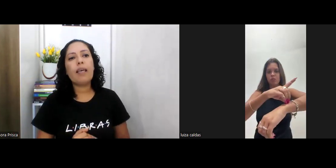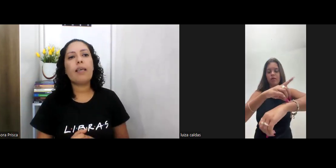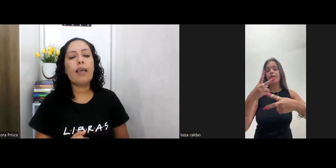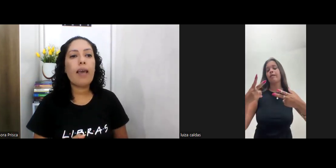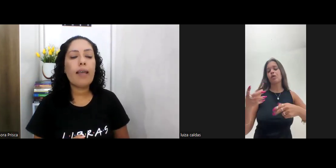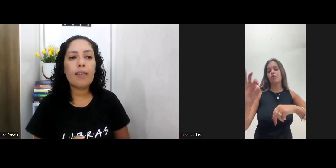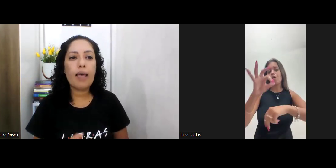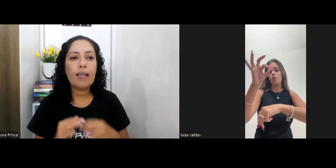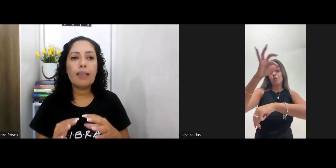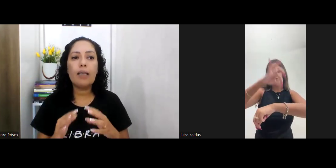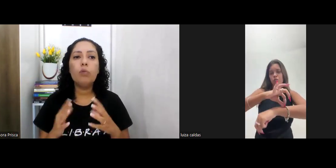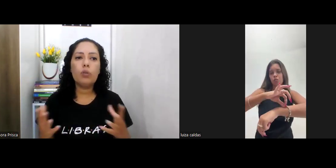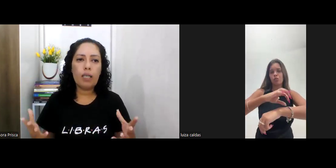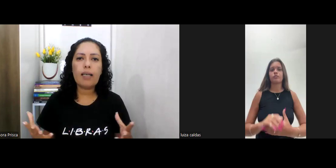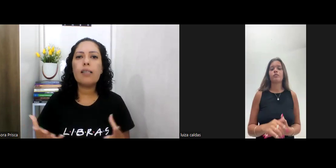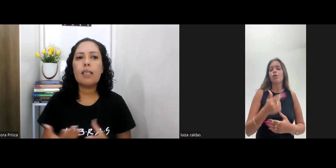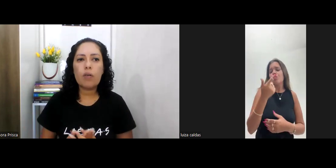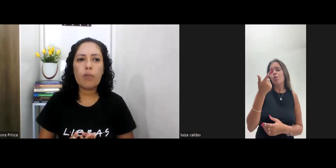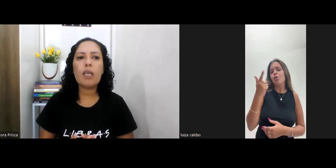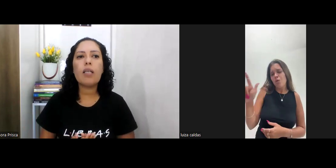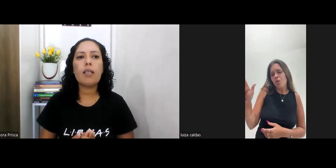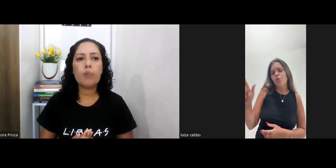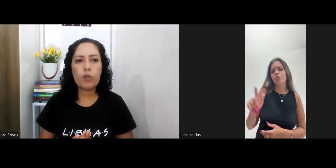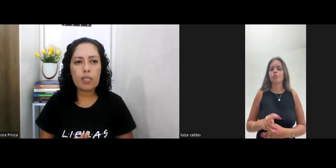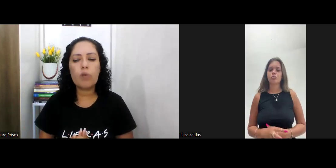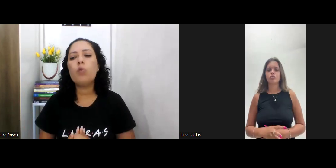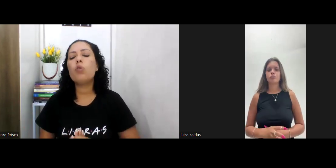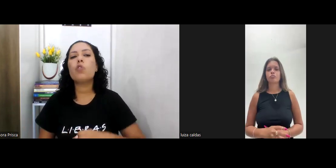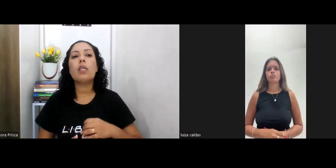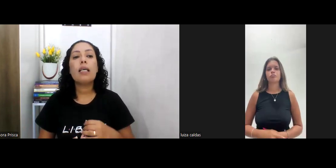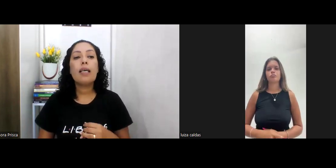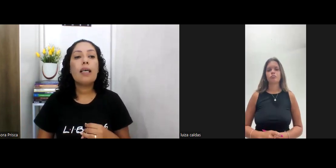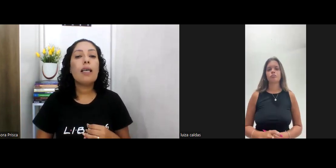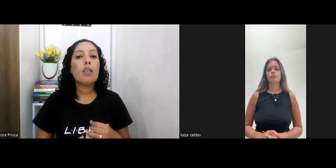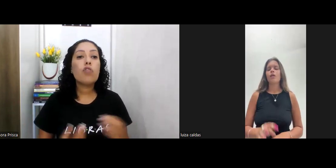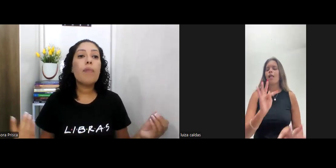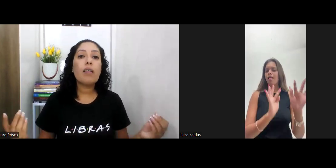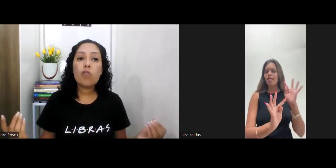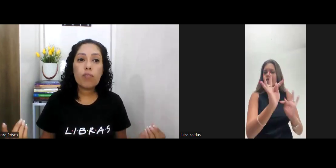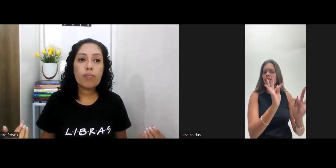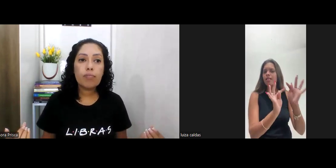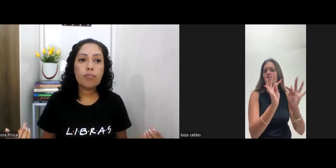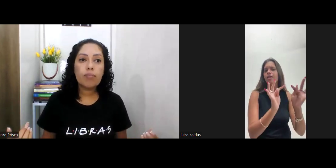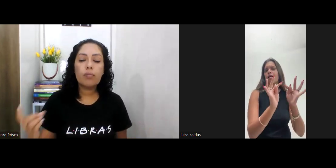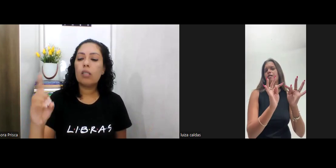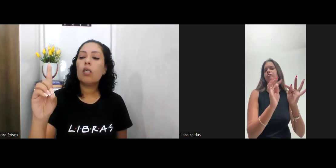Outra também, que é tratado muito, né, na clínica da família, no posto de saúde,